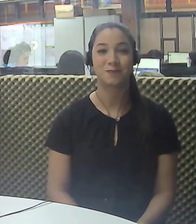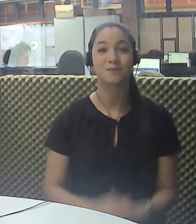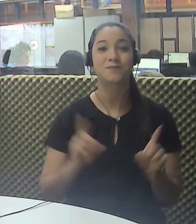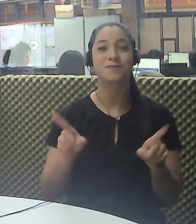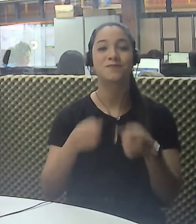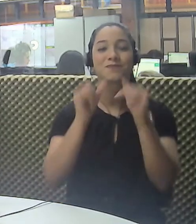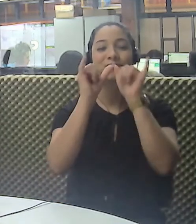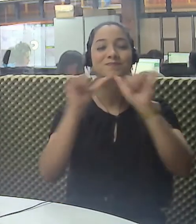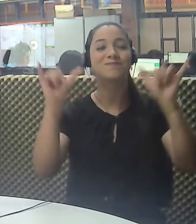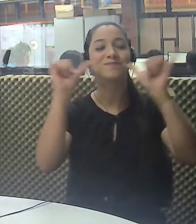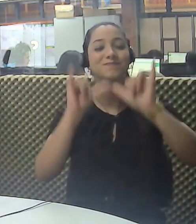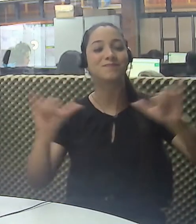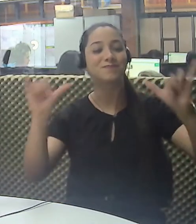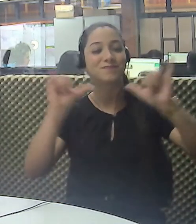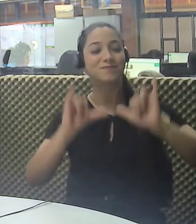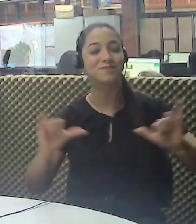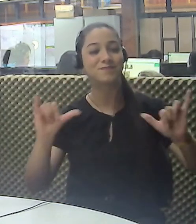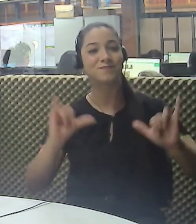Giro de